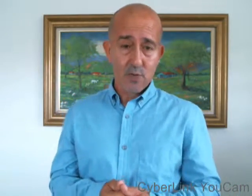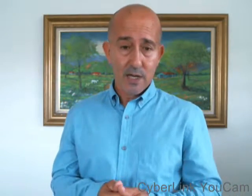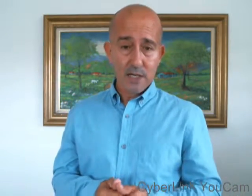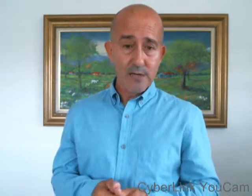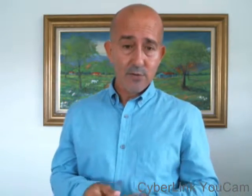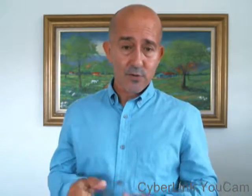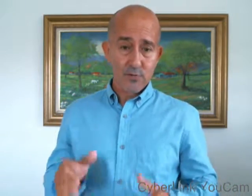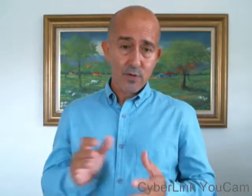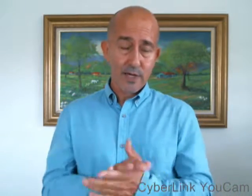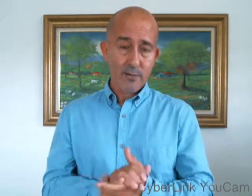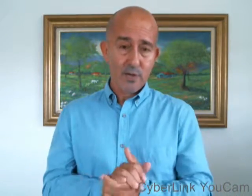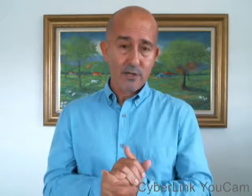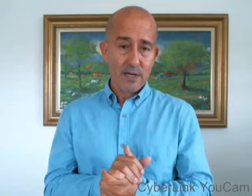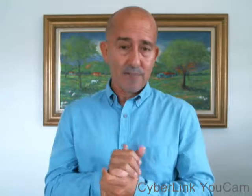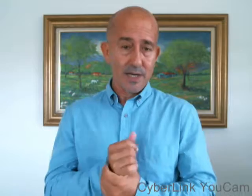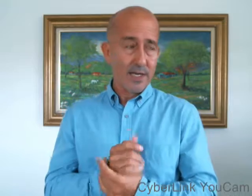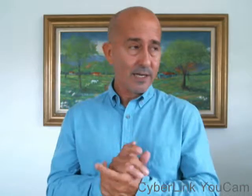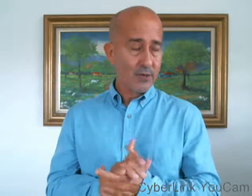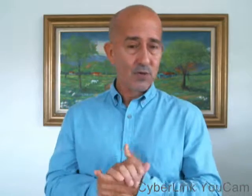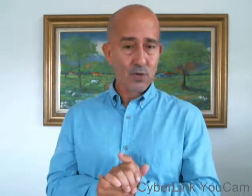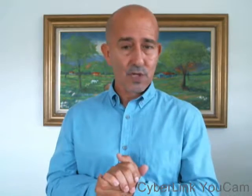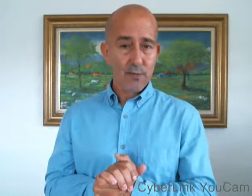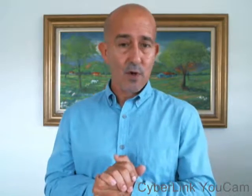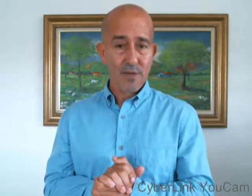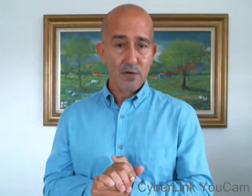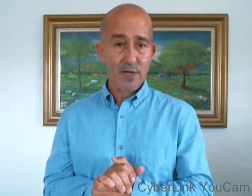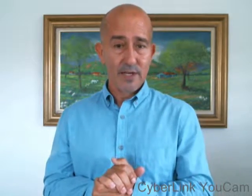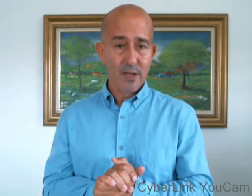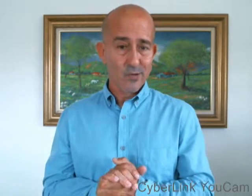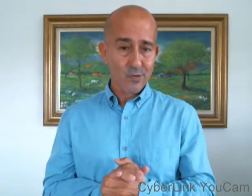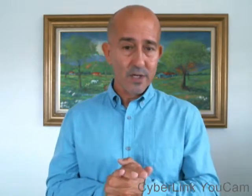buscar libros. Buscaremos en las páginas que nosotros tenemos amigos en Estados Unidos,